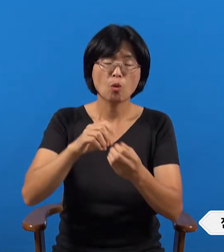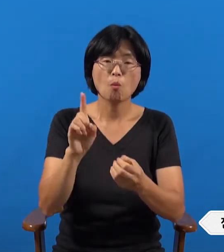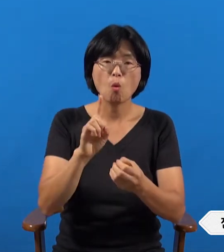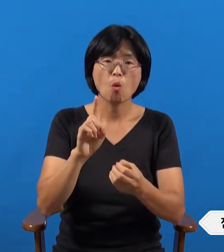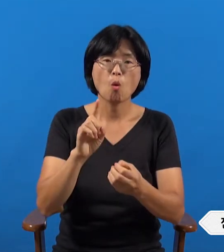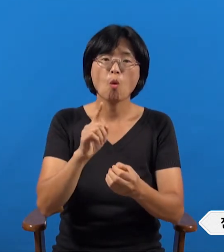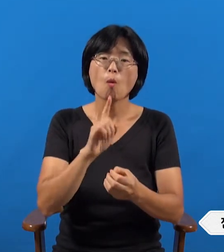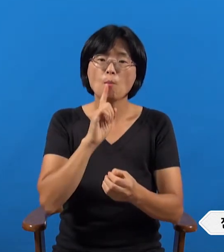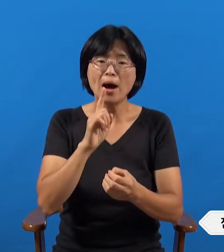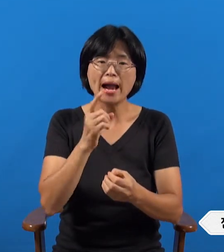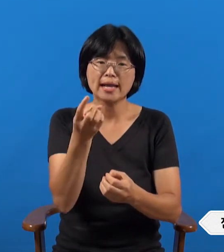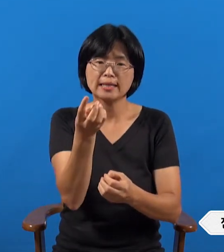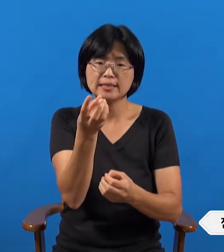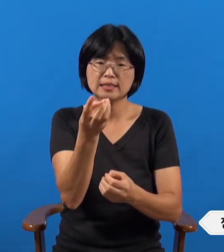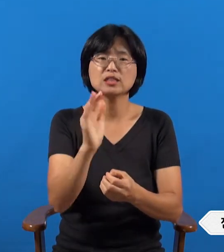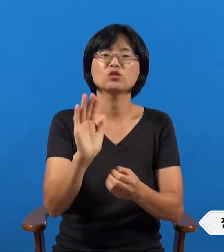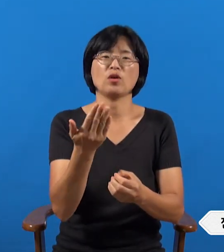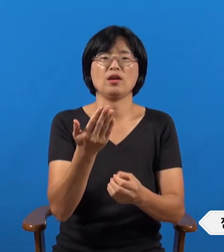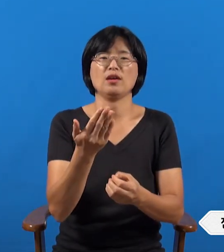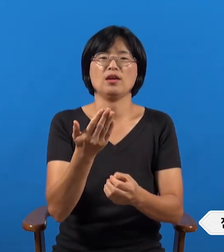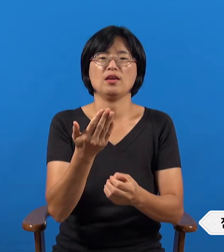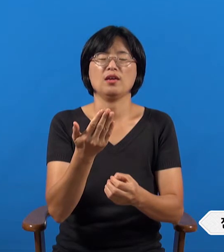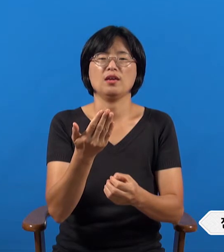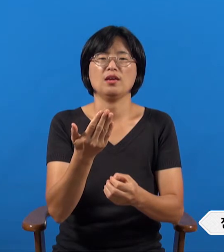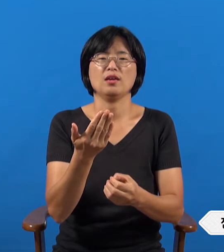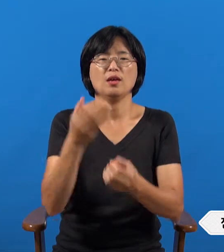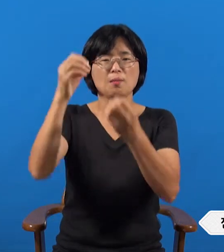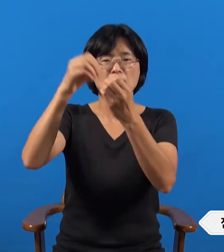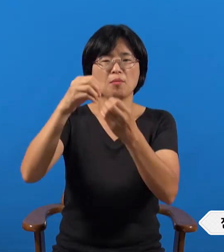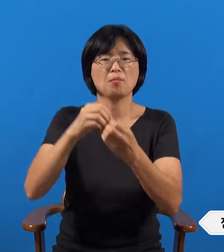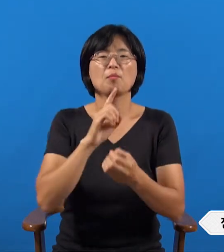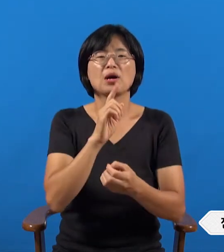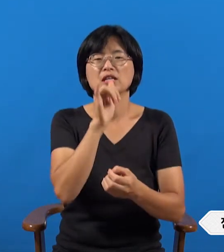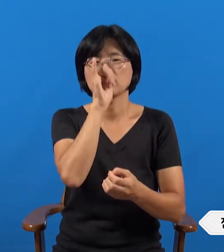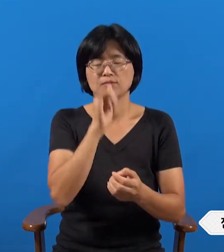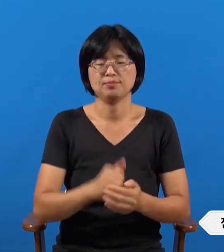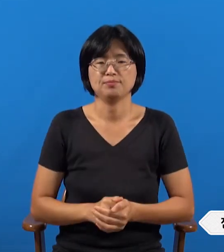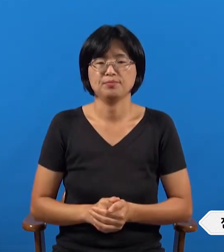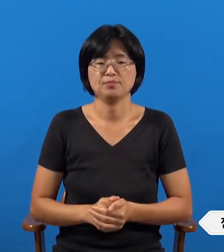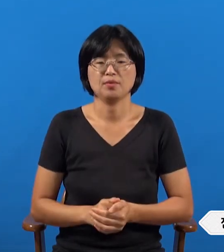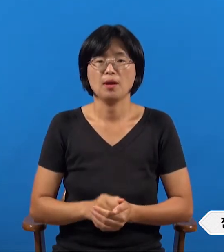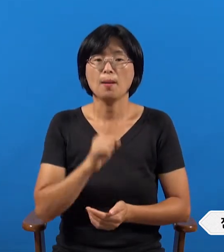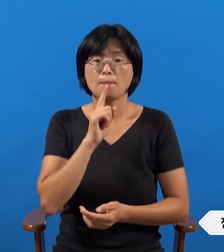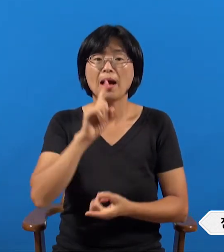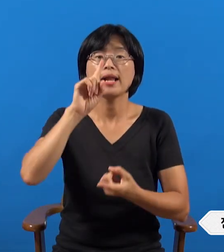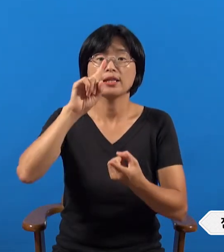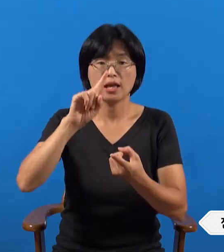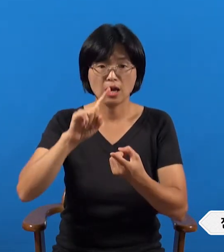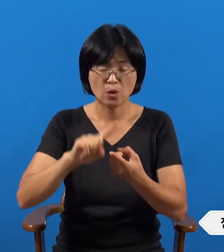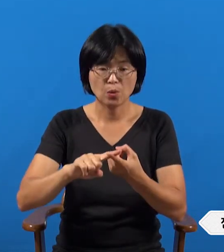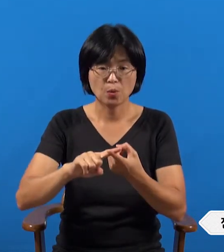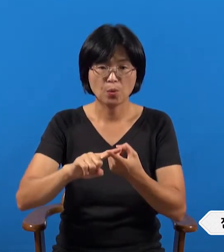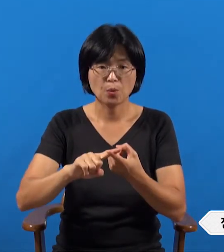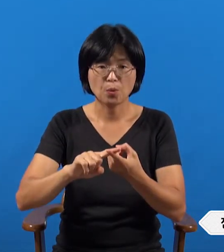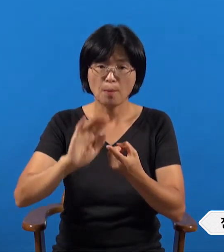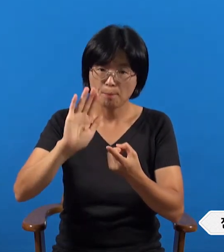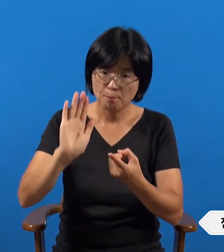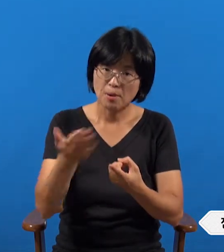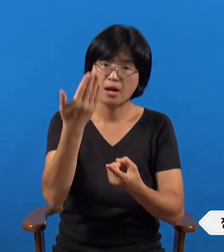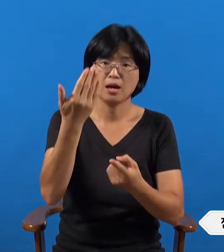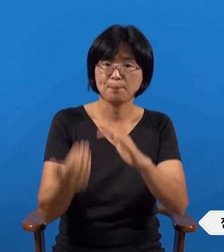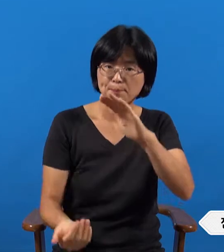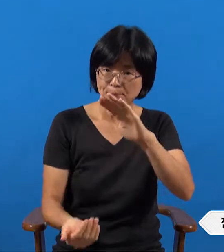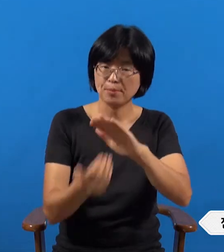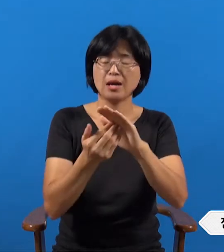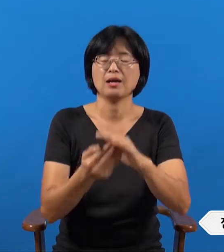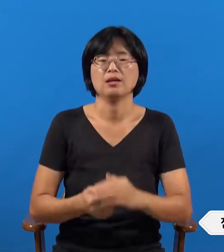씨가 된다라고 이야기합니다. 말에는 그 말을 이해해서 이루어지는 힘을 가지고 있다는